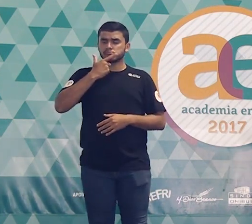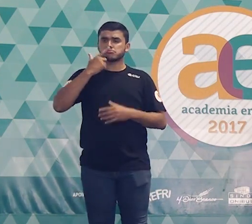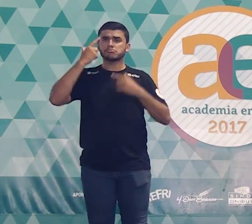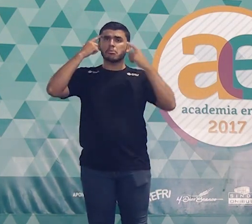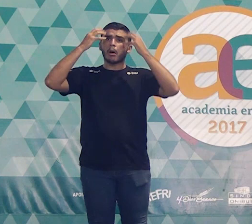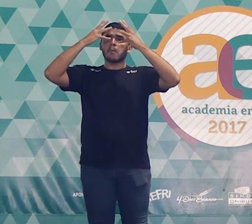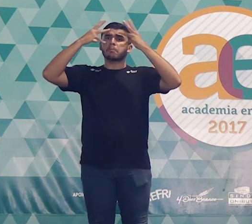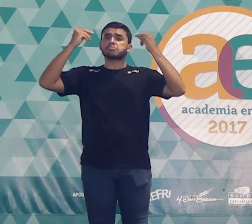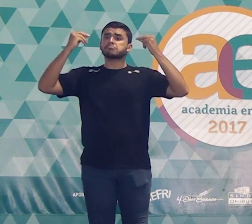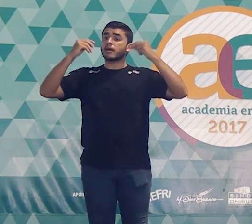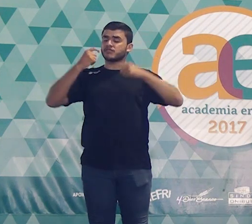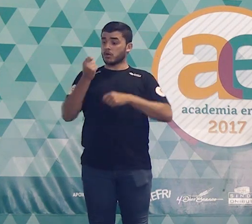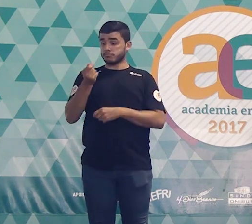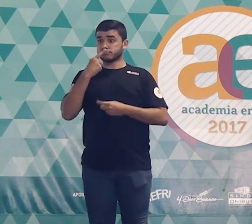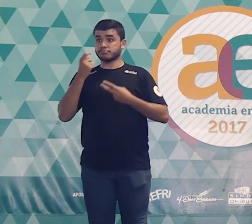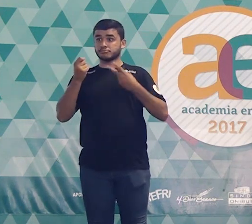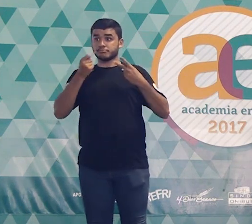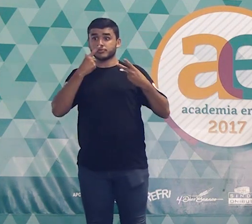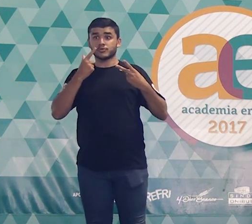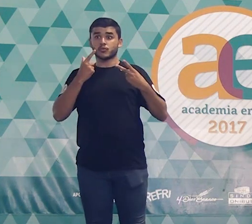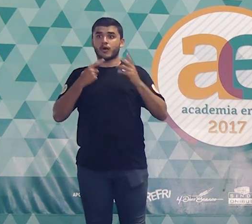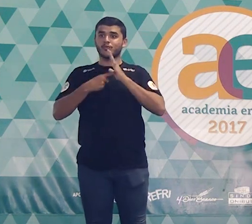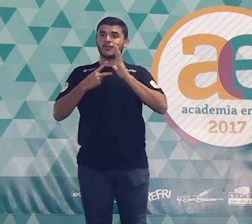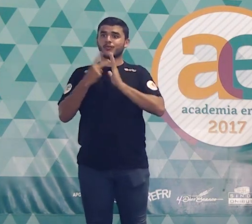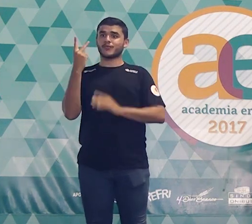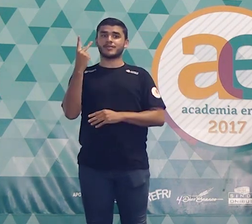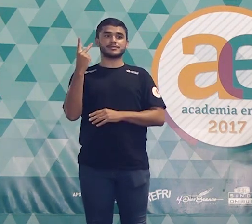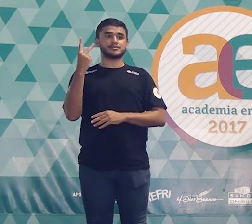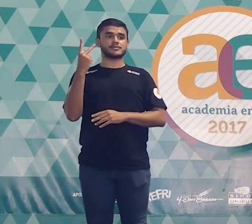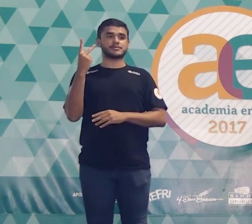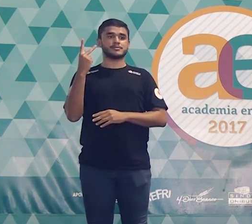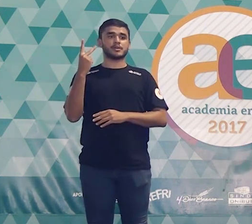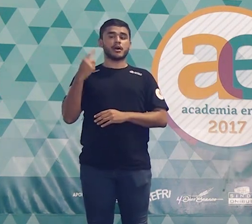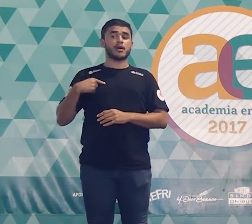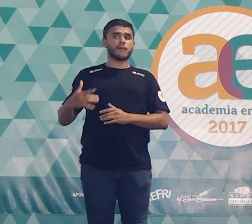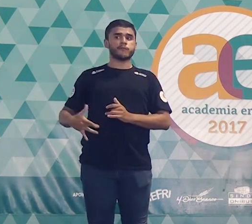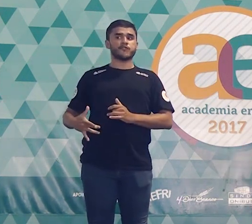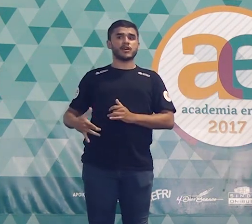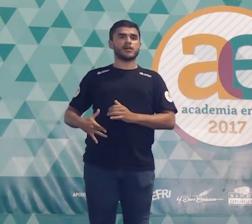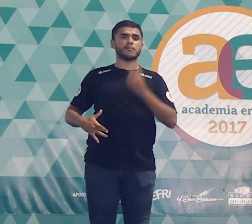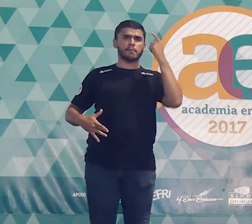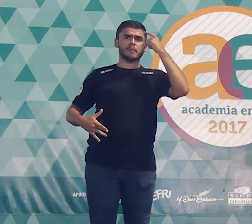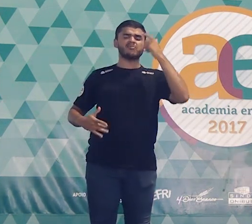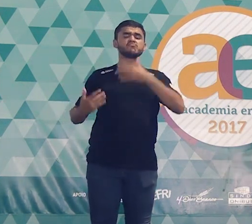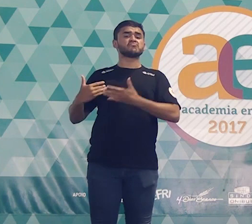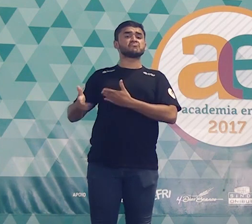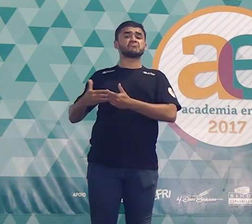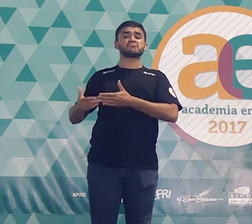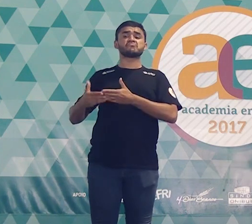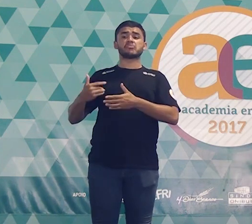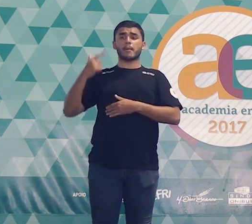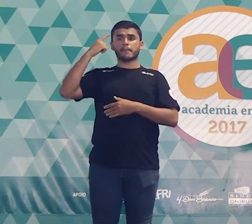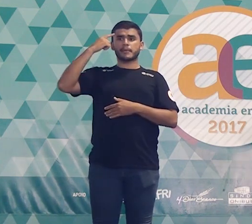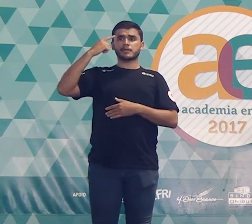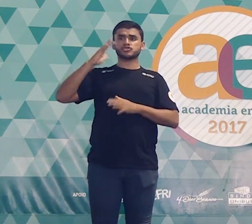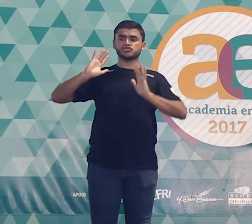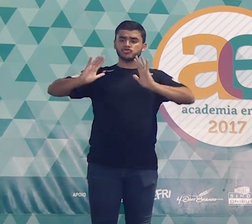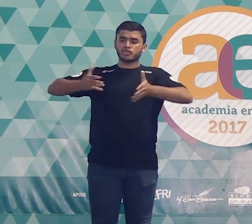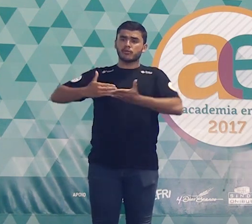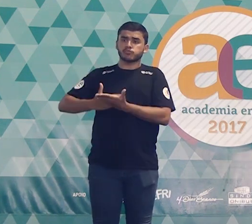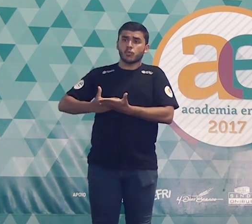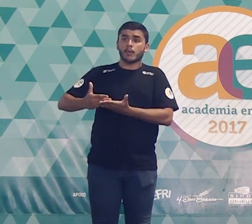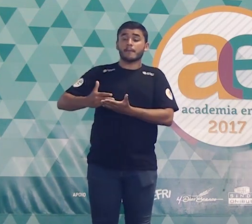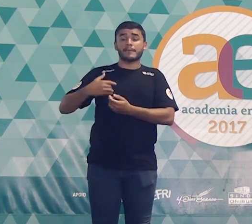ter que aumentar a dose. Por que eu tenho que aumentar a dose? Porque o fígado aumentou a quantidade de liso e ele aprendeu a metabolizar, eu vou ter que